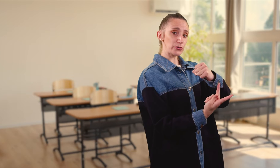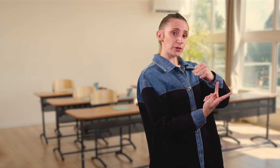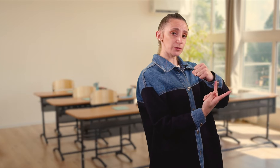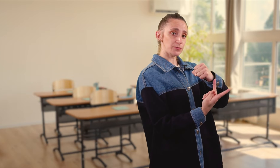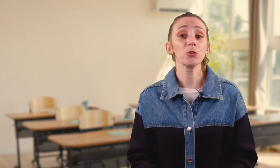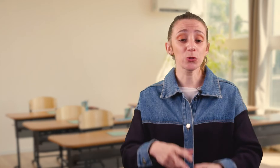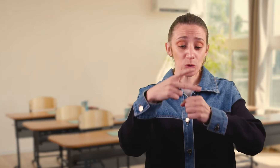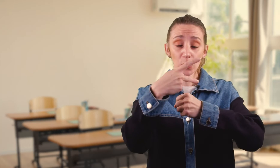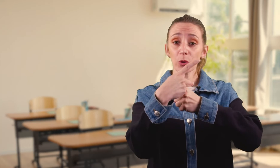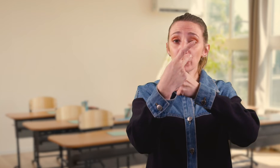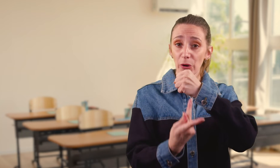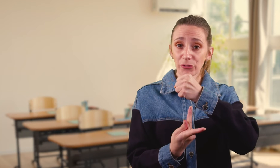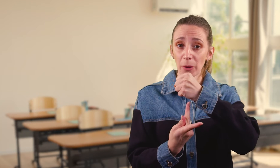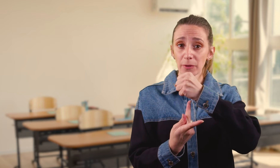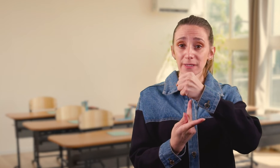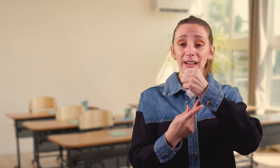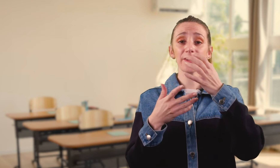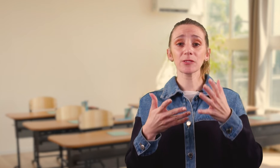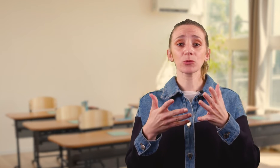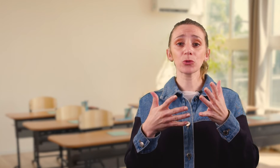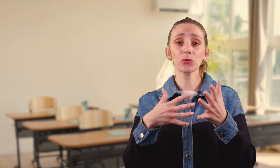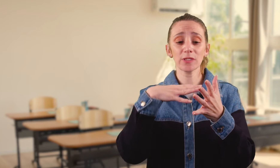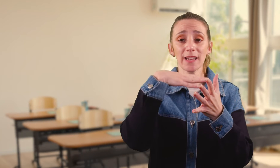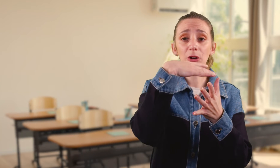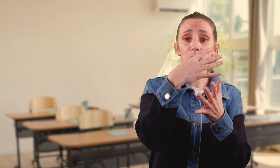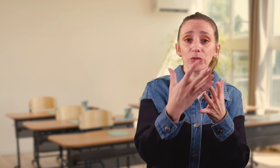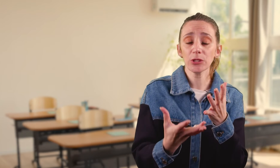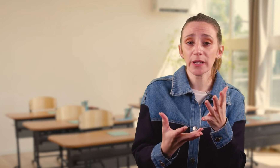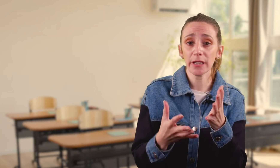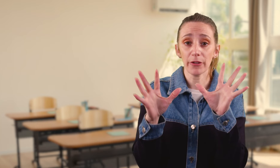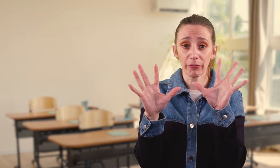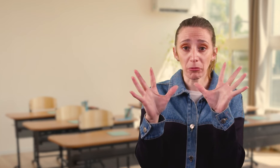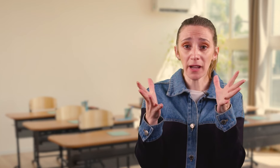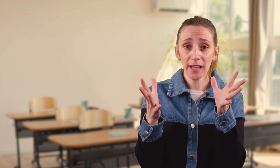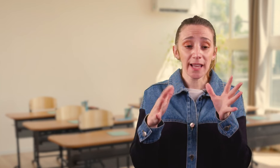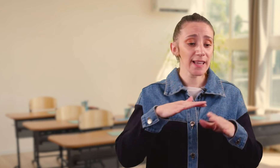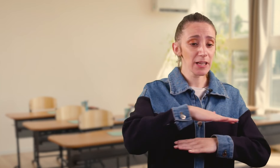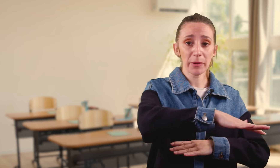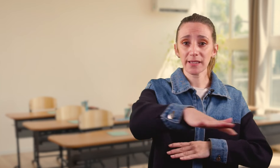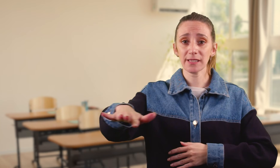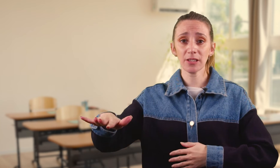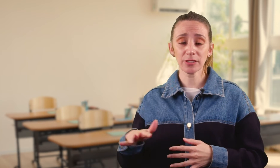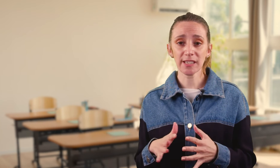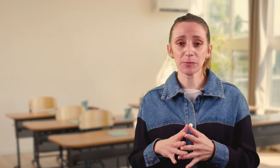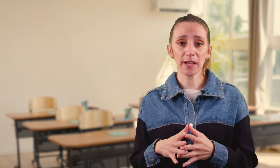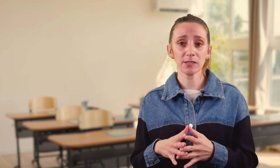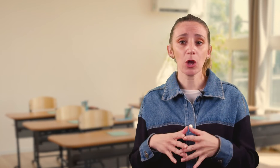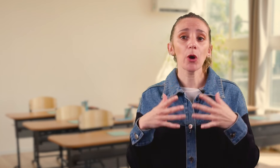Proforme. Du coup, le proforme, c'est la façon dont vous allez configurer vos mains et les placer dans votre espace